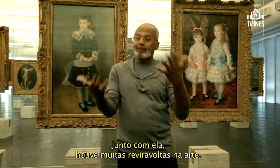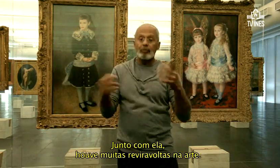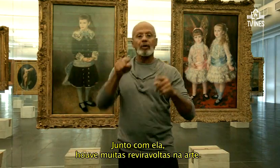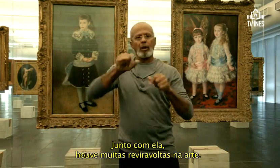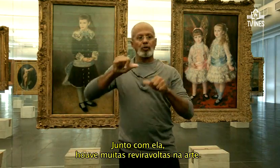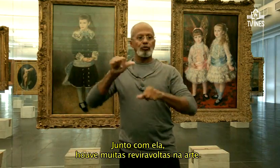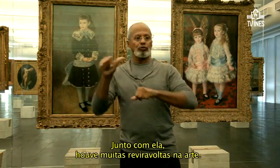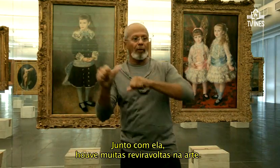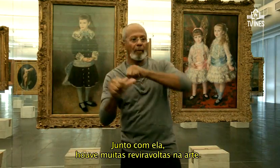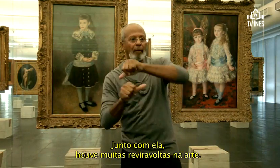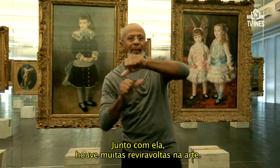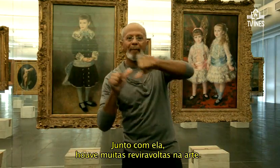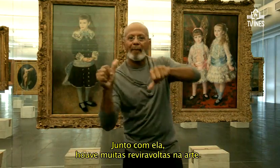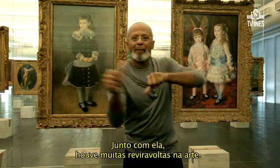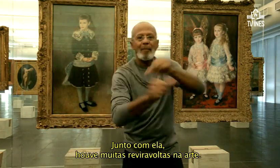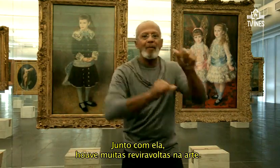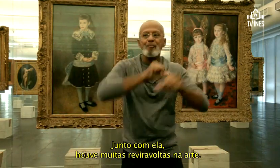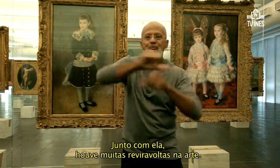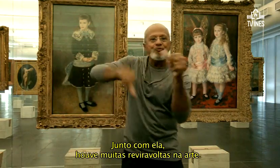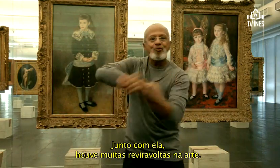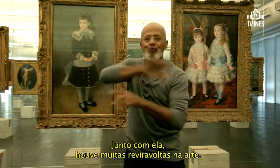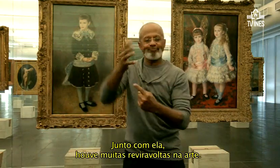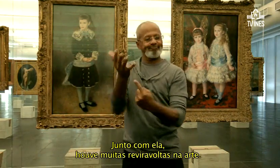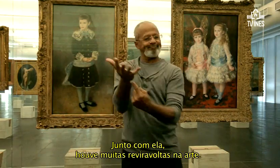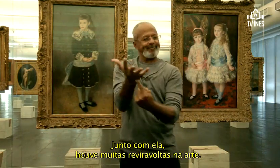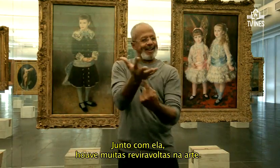Junto com ela, houve muitas reviravoltas na arte.